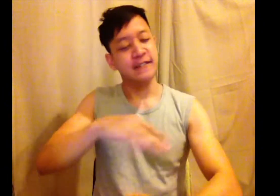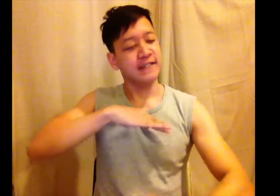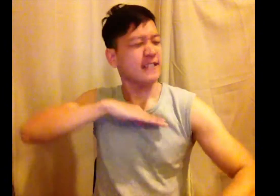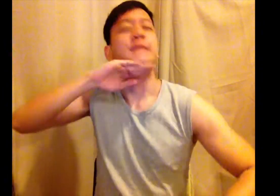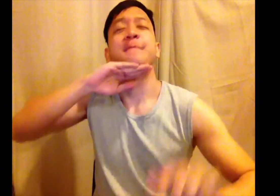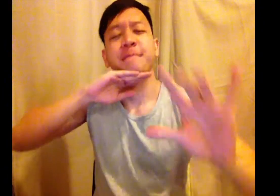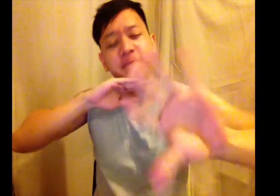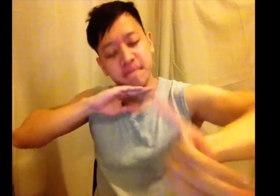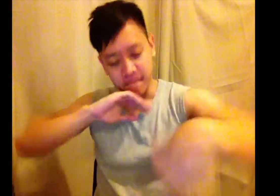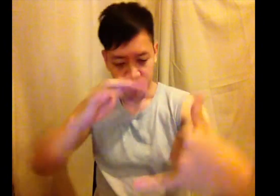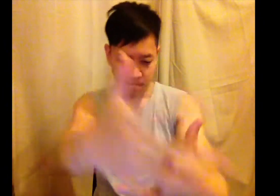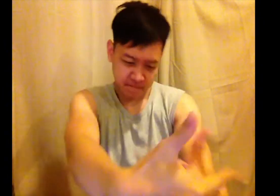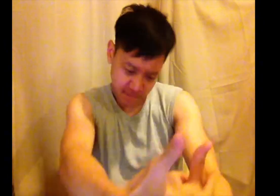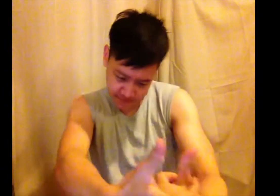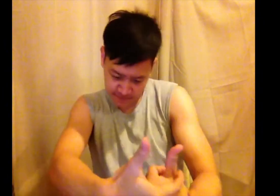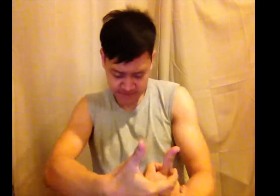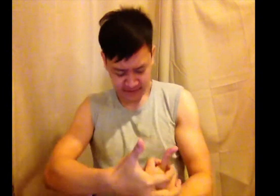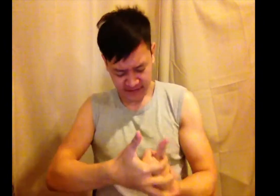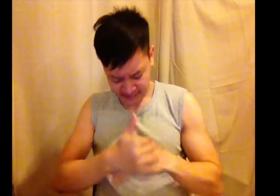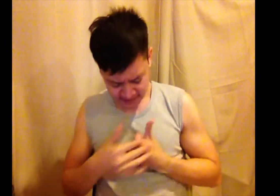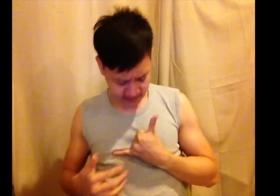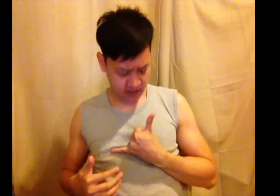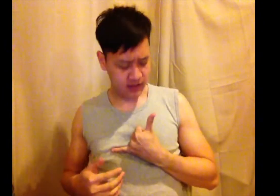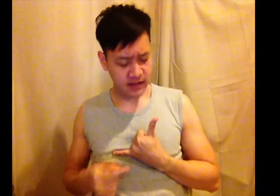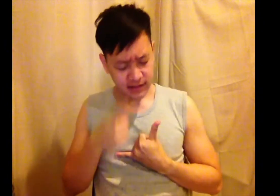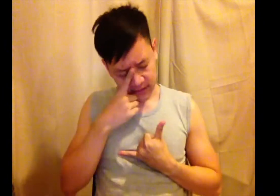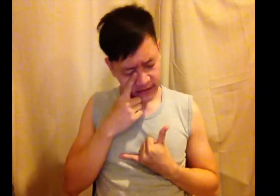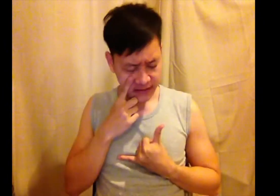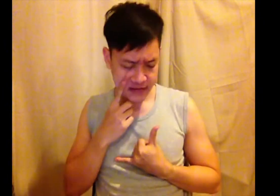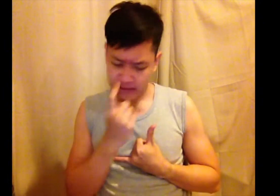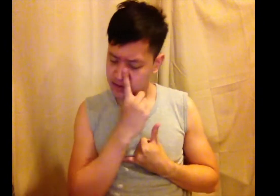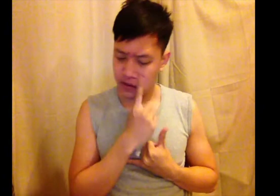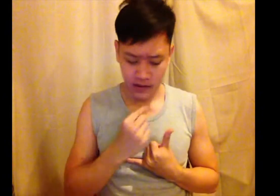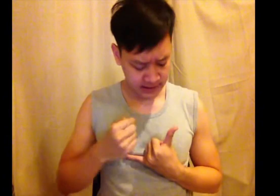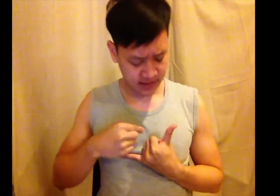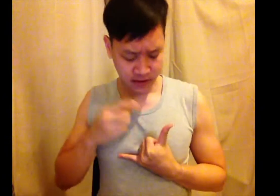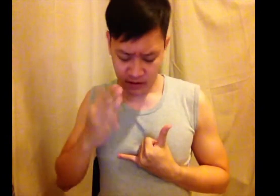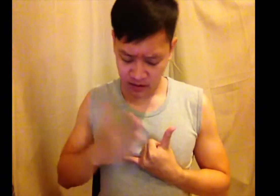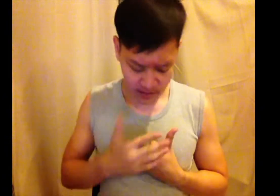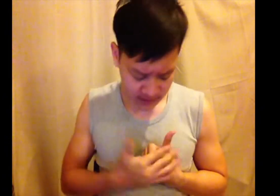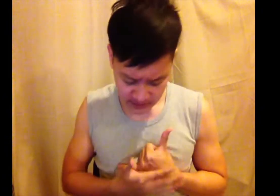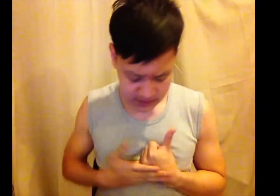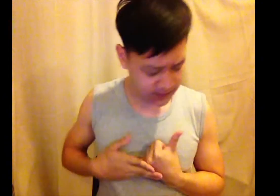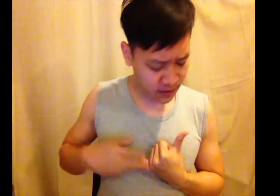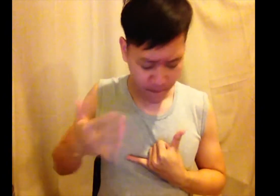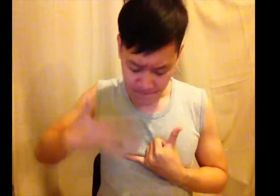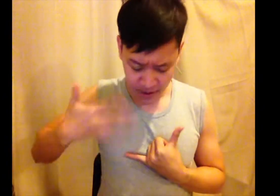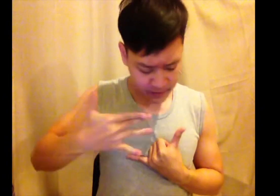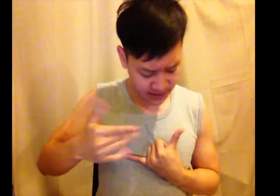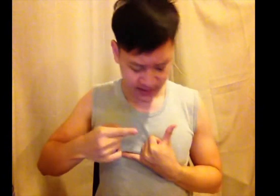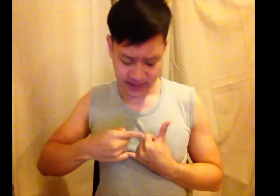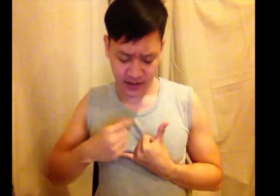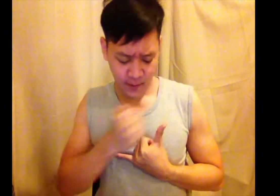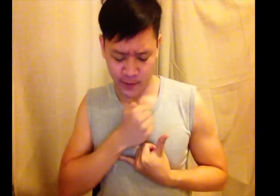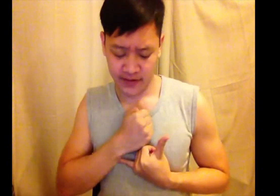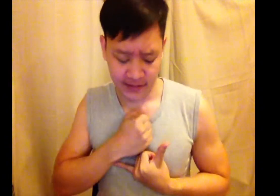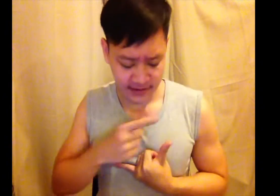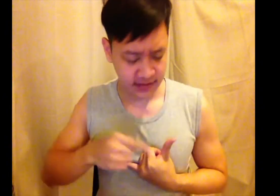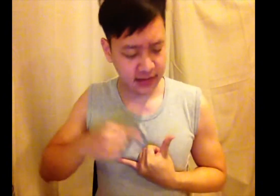เดียวกับเราผมจึงอยู่ใกล้เฝ้าเธออย่างกับเงากุมมือเธอเปิดเพลงจะลงโครงก่อนเธอยิ้มเล็กๆเราประค